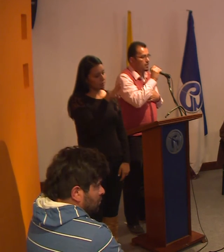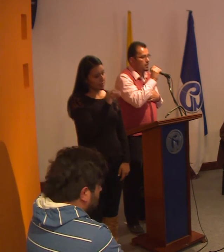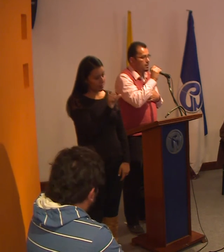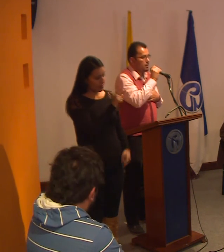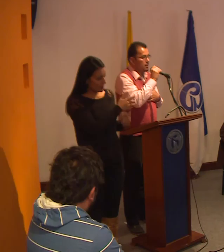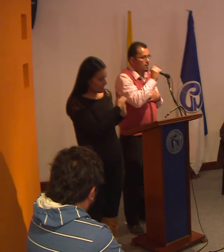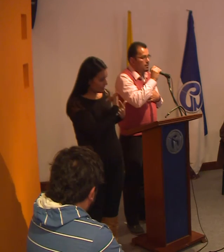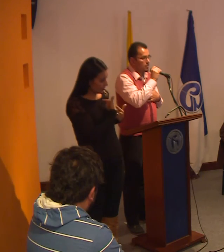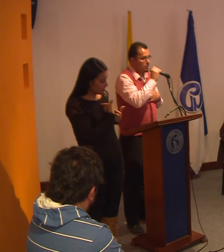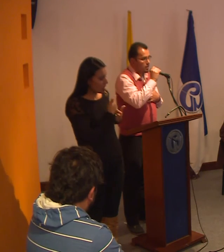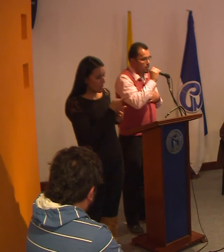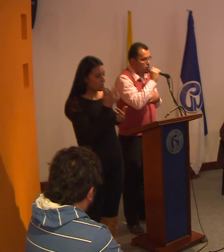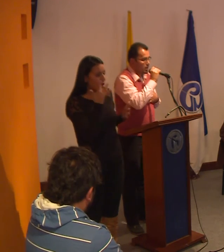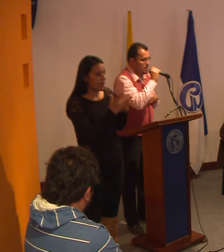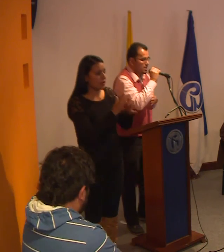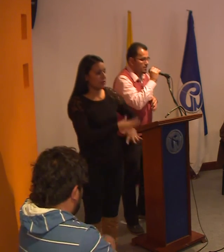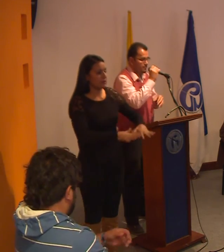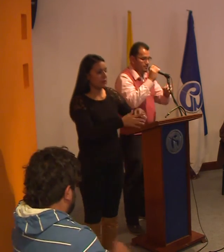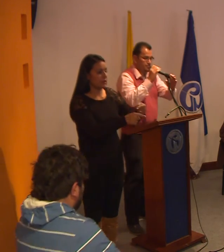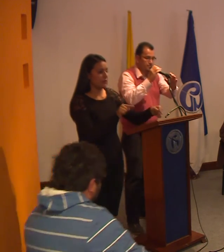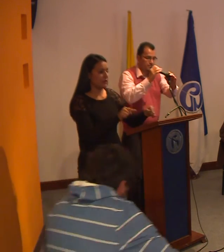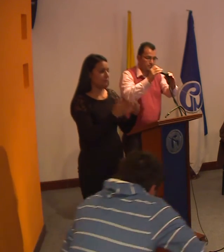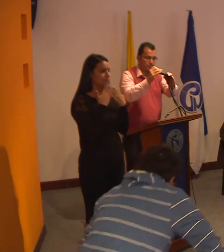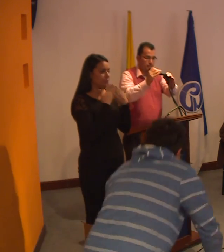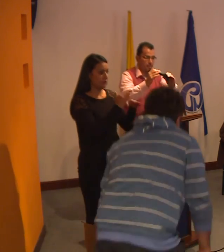debate. Muchas gracias.